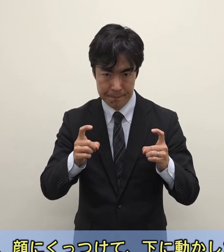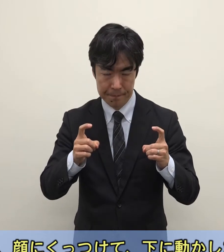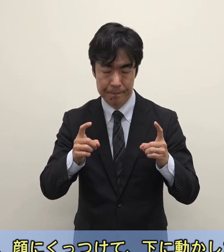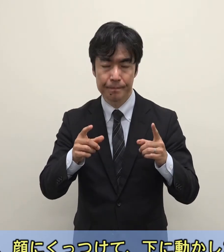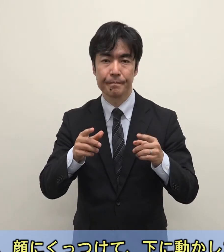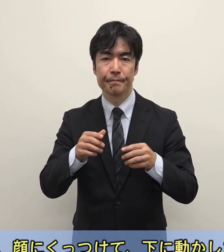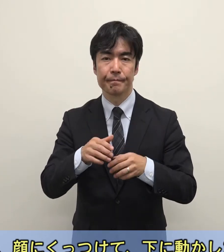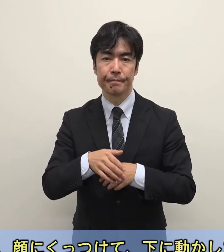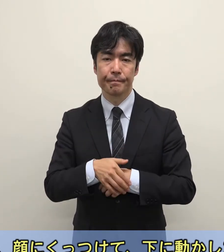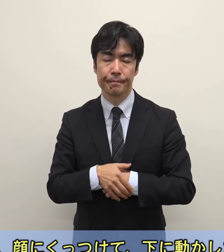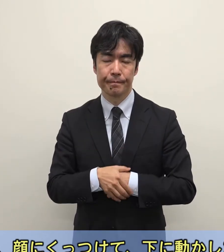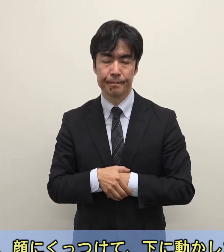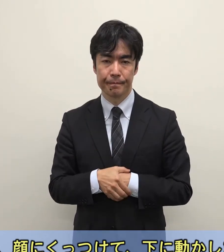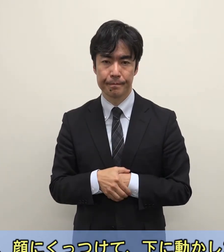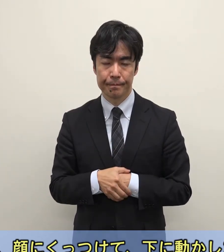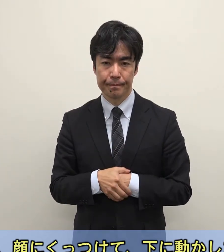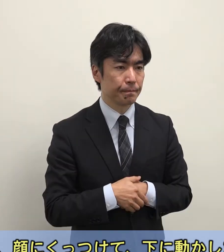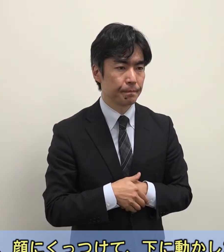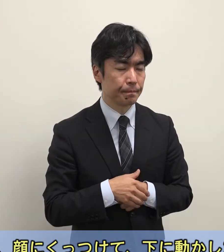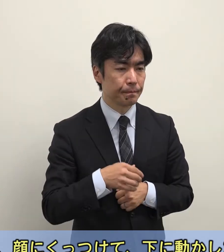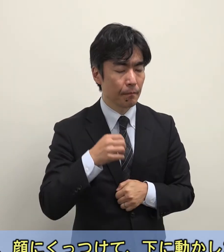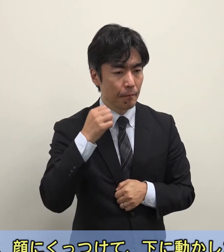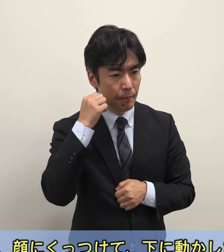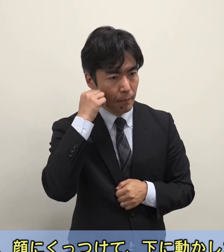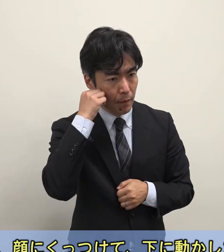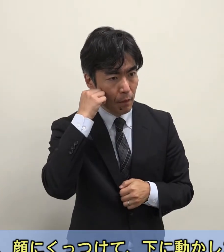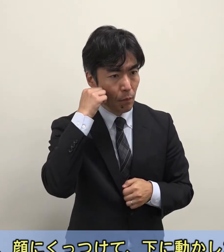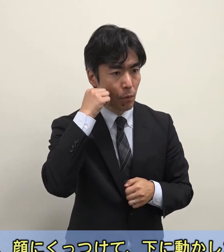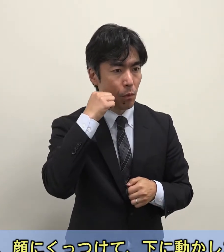を向かい合わせて折り曲げます。